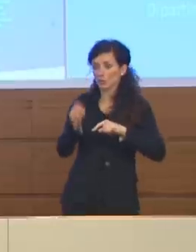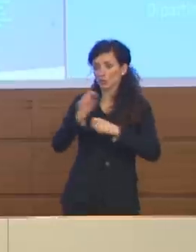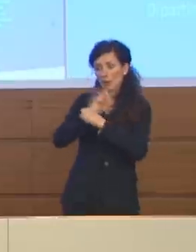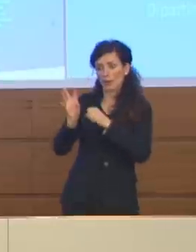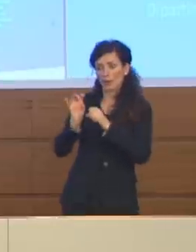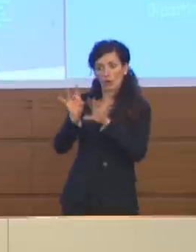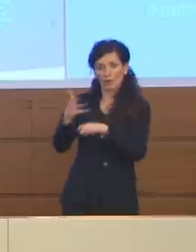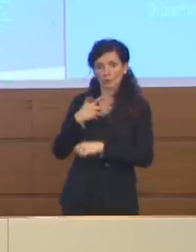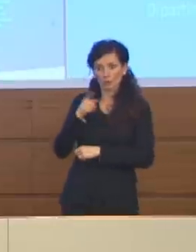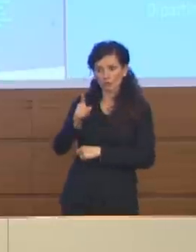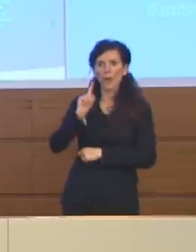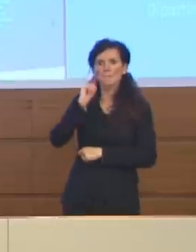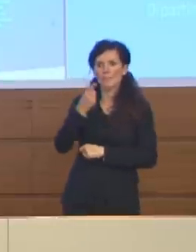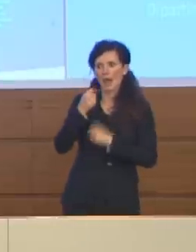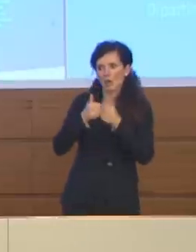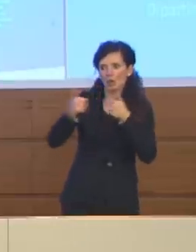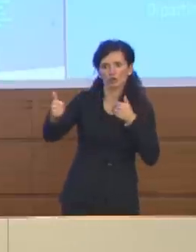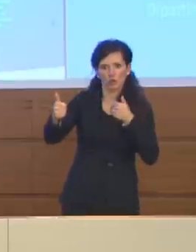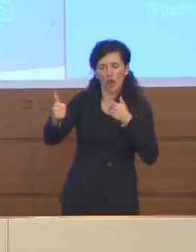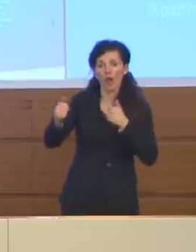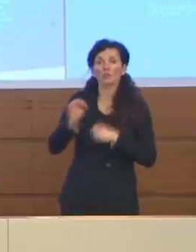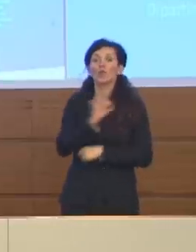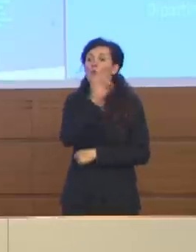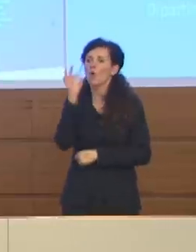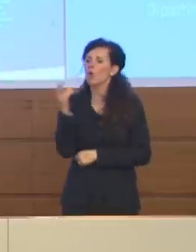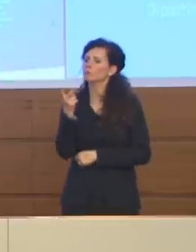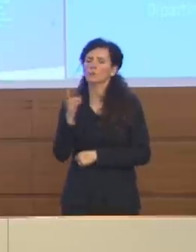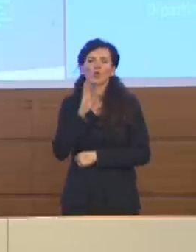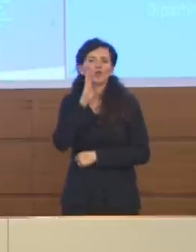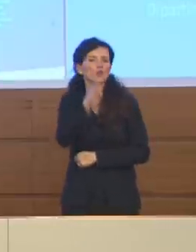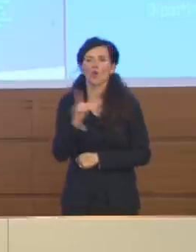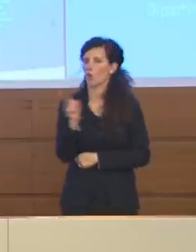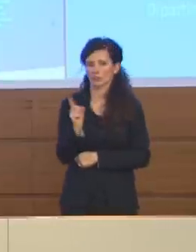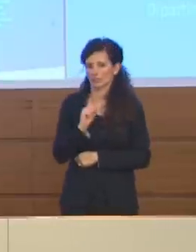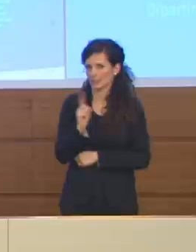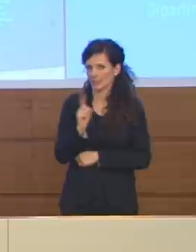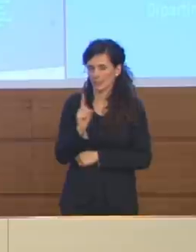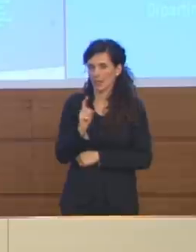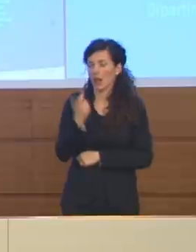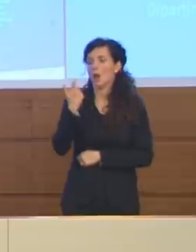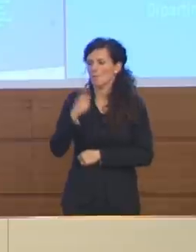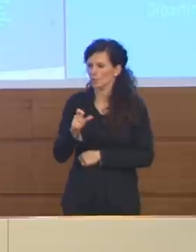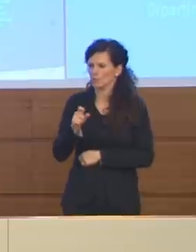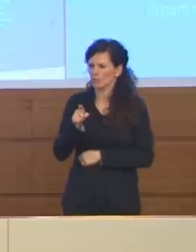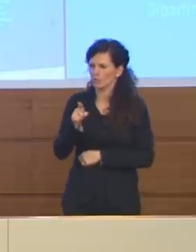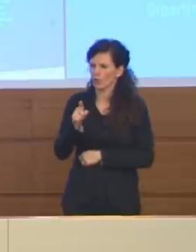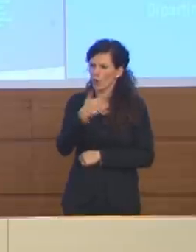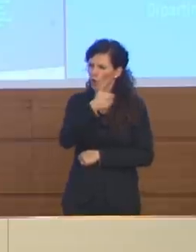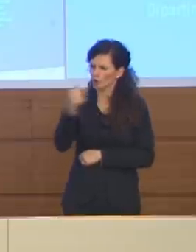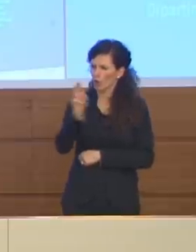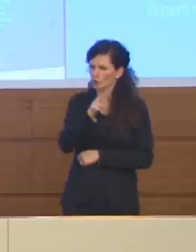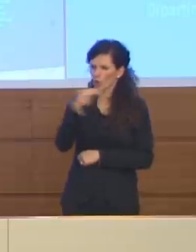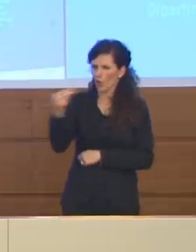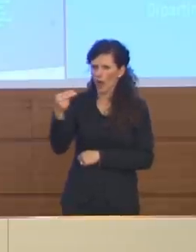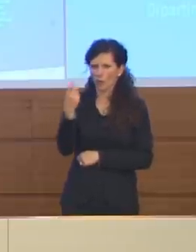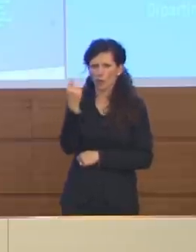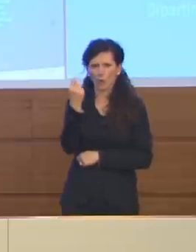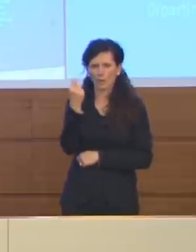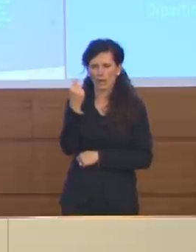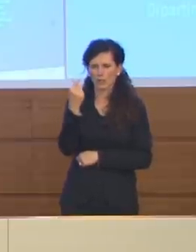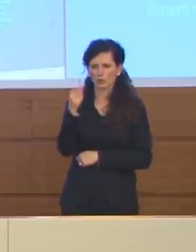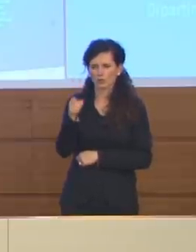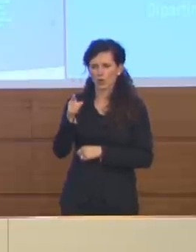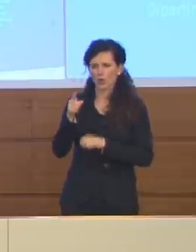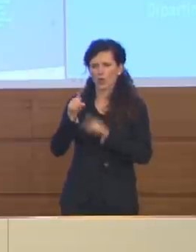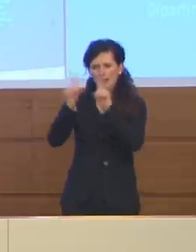oppure los consigliereste proprio per la ragione opposta anche perché poi costano circa 100 euro l'uno non hanno